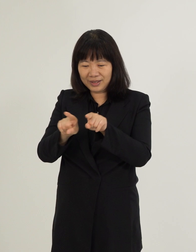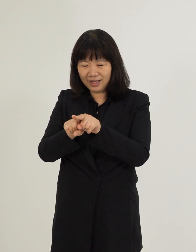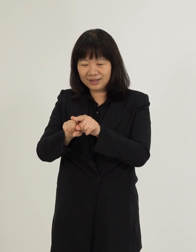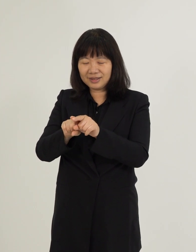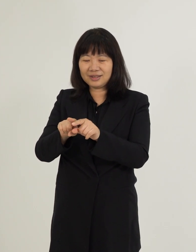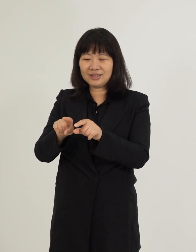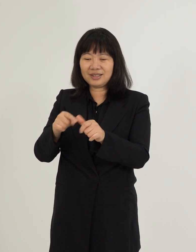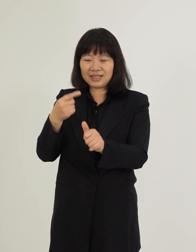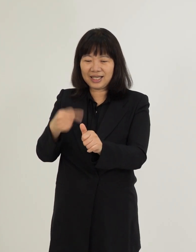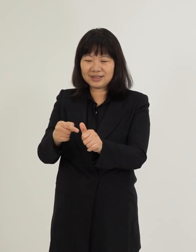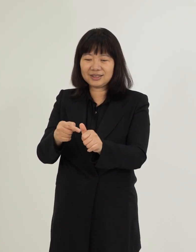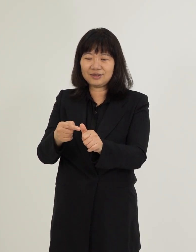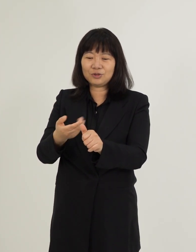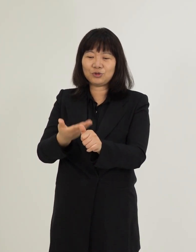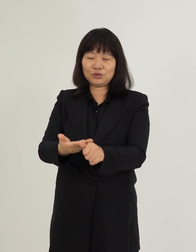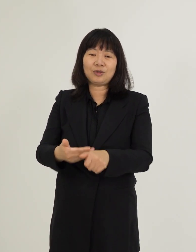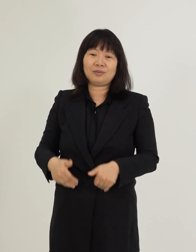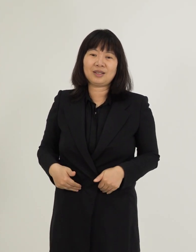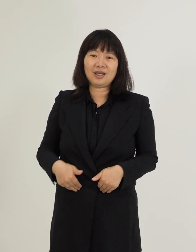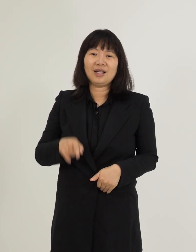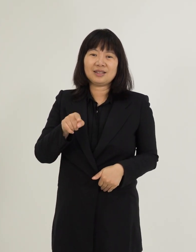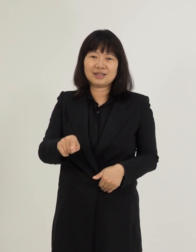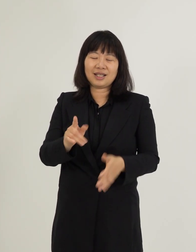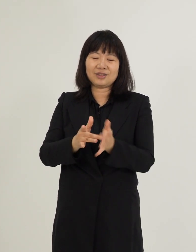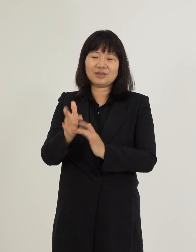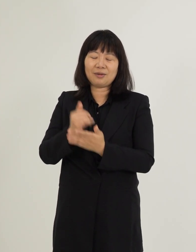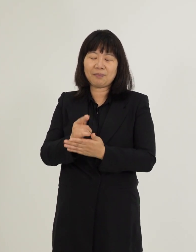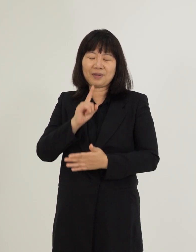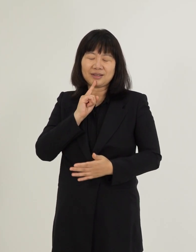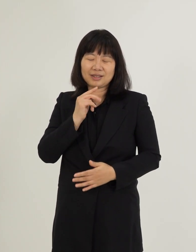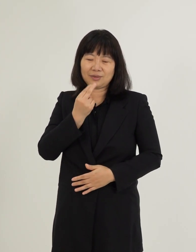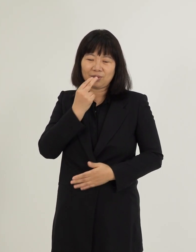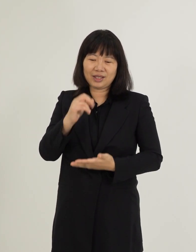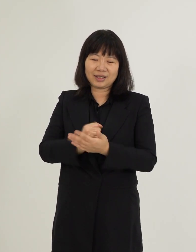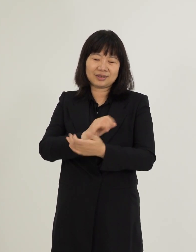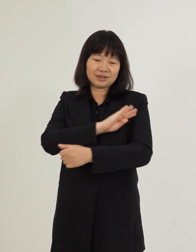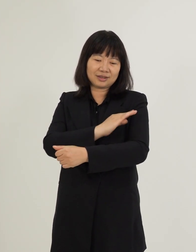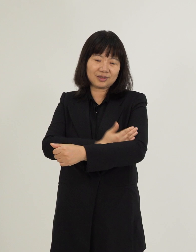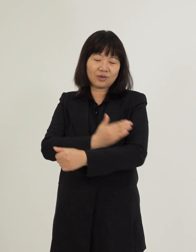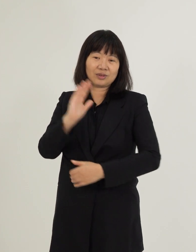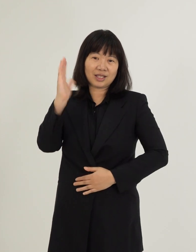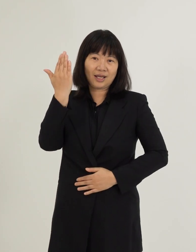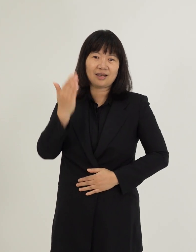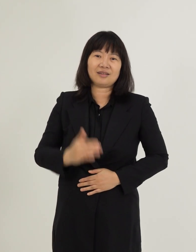그게 예수님이 말하는 진리의 생명이 갖는 능력이다.